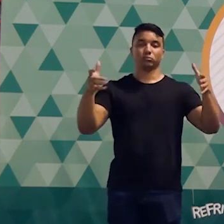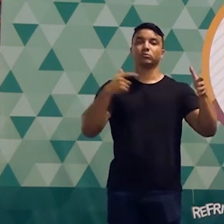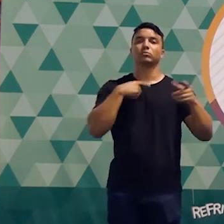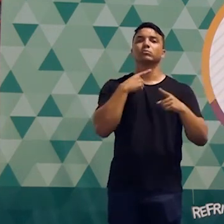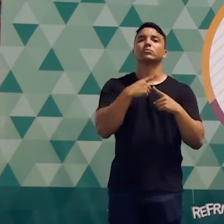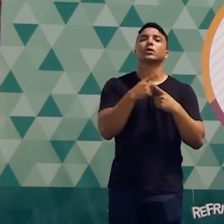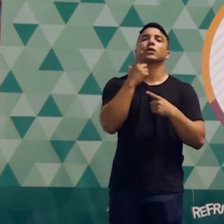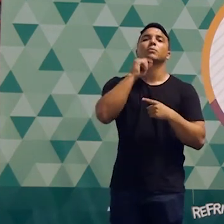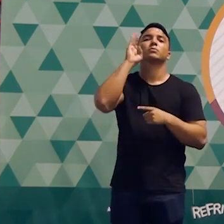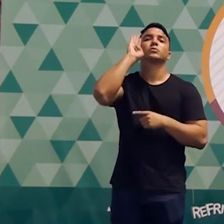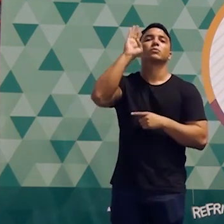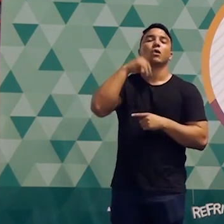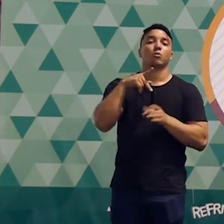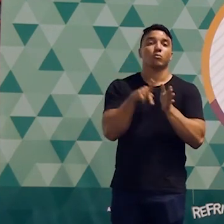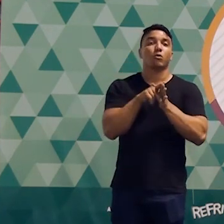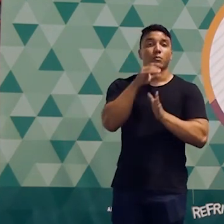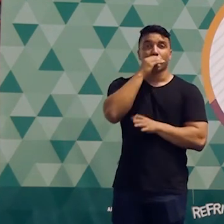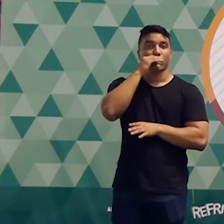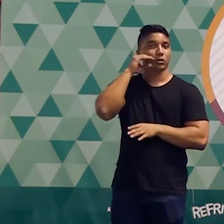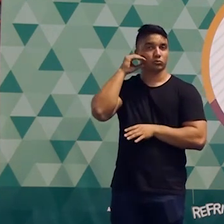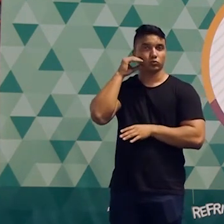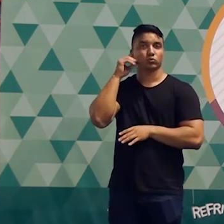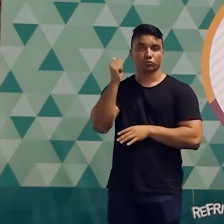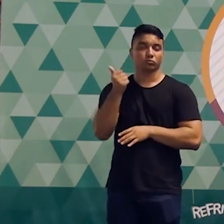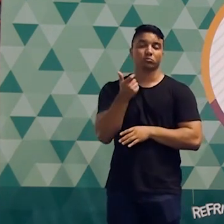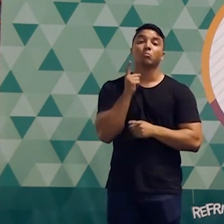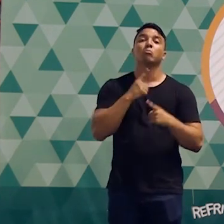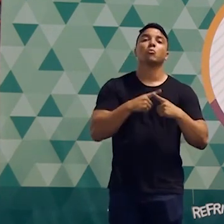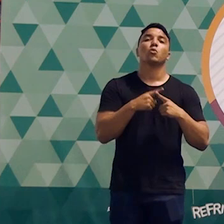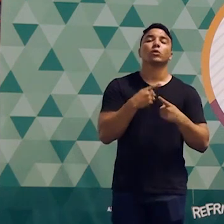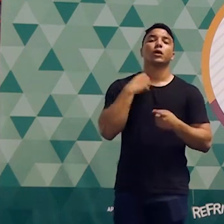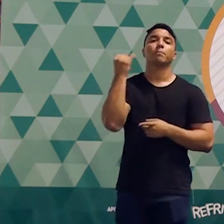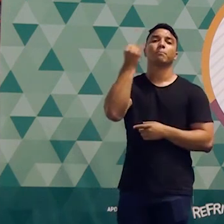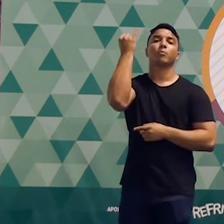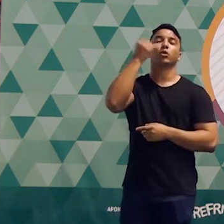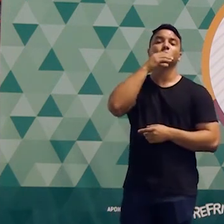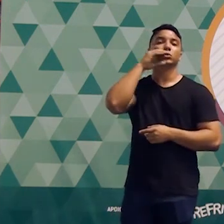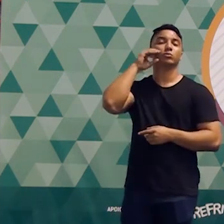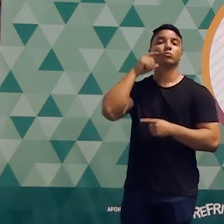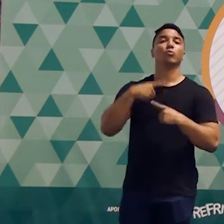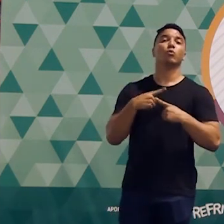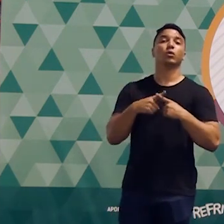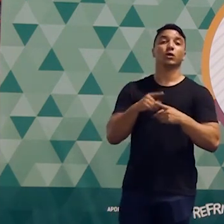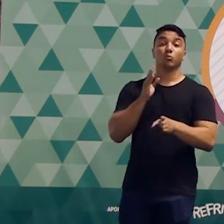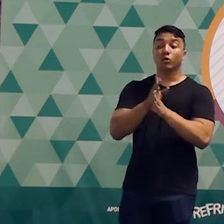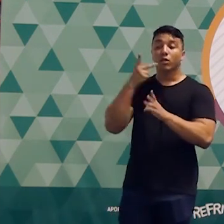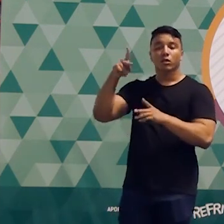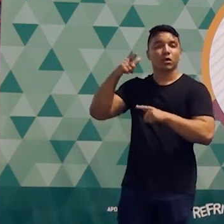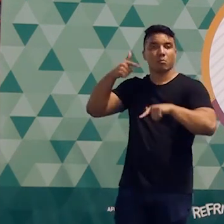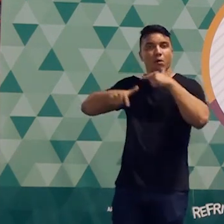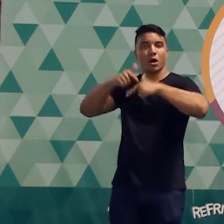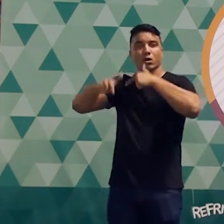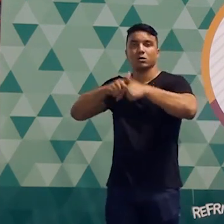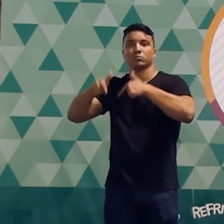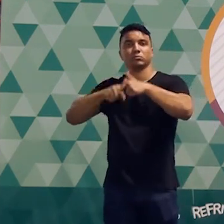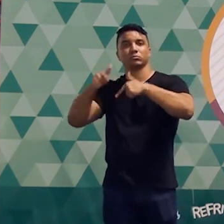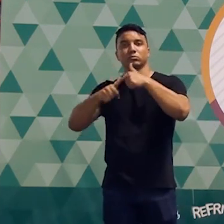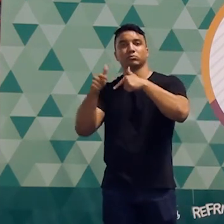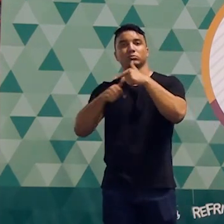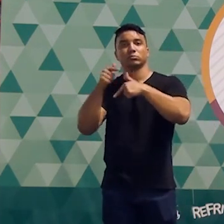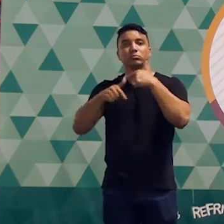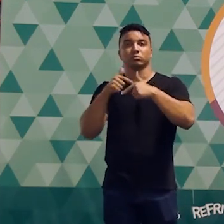largo. Quem é que está no meio da pirâmide são os adultos. Por que é importante ter muito adulto? Porque o adulto trabalha. O adulto